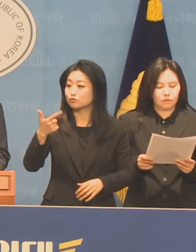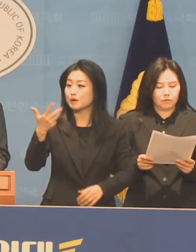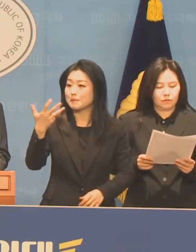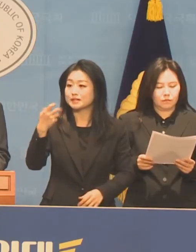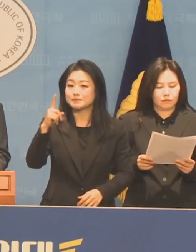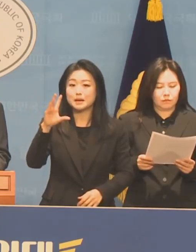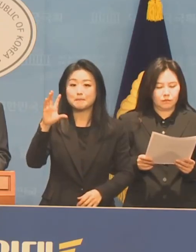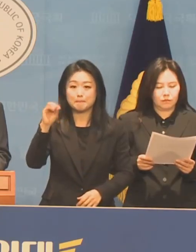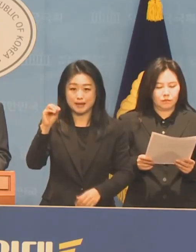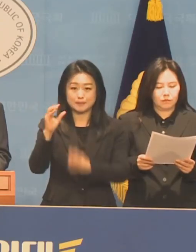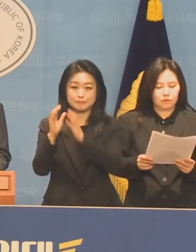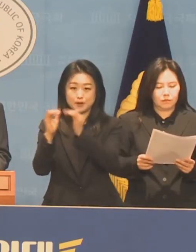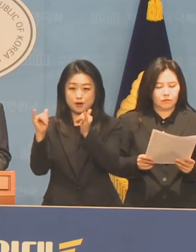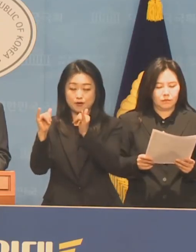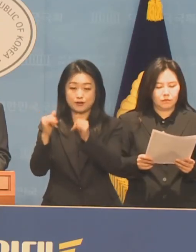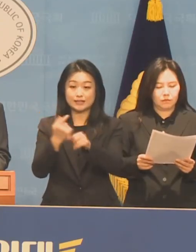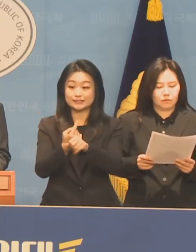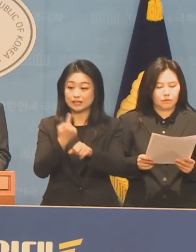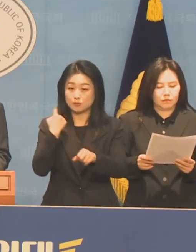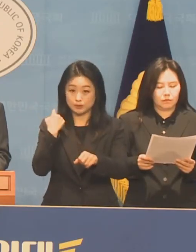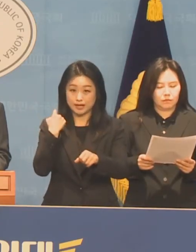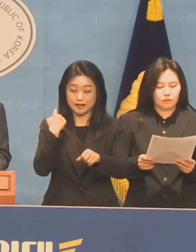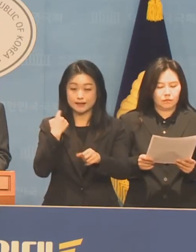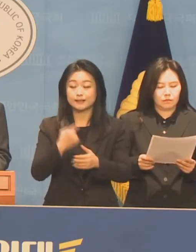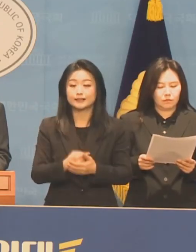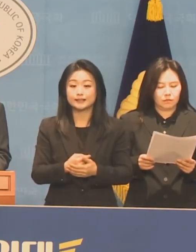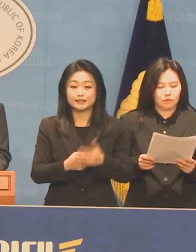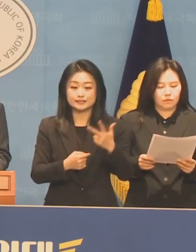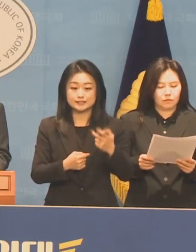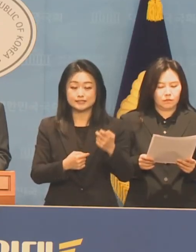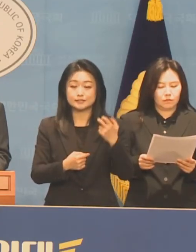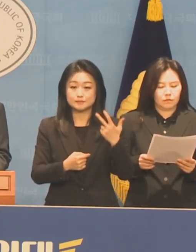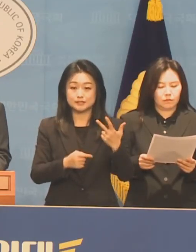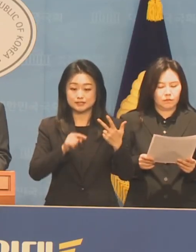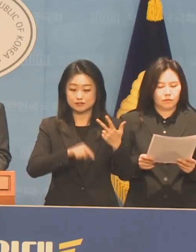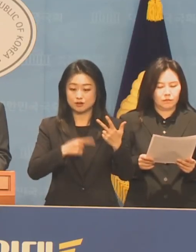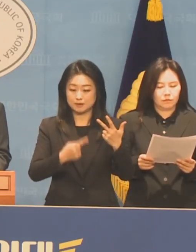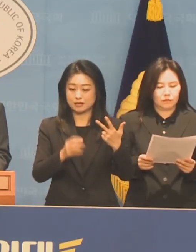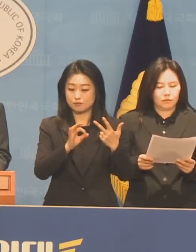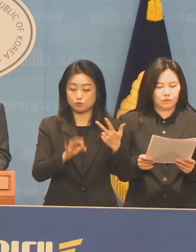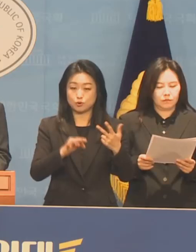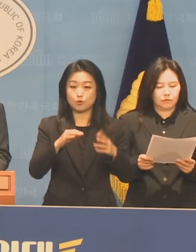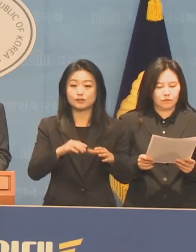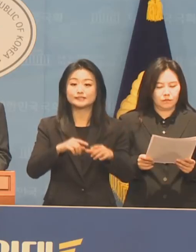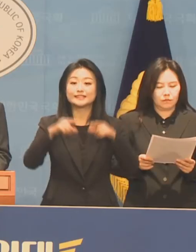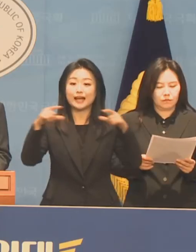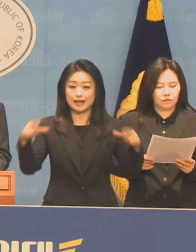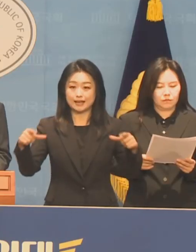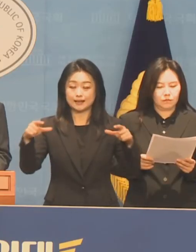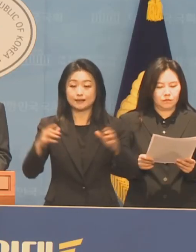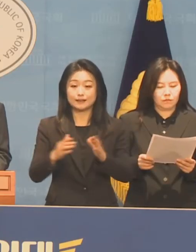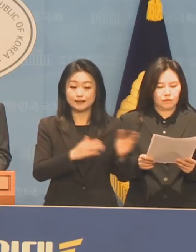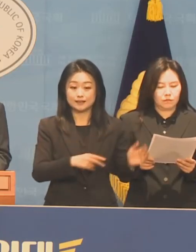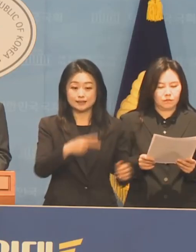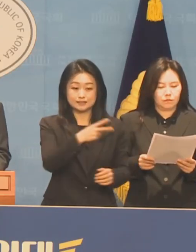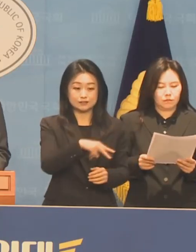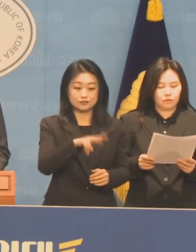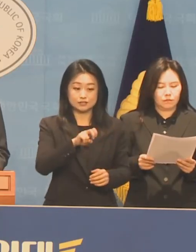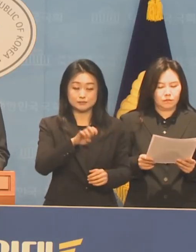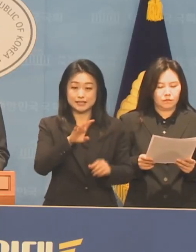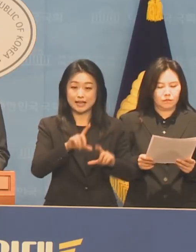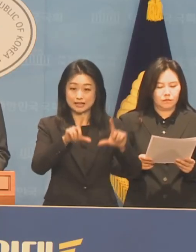2,681만 명으로 전년 동기 대비 77.1%가 증가한 반면